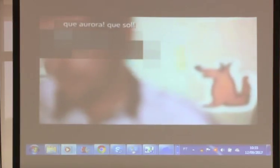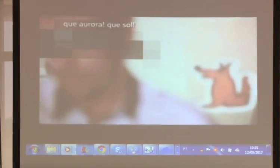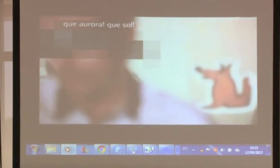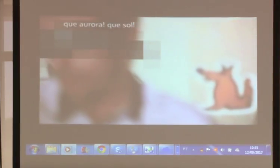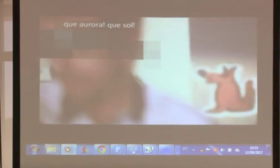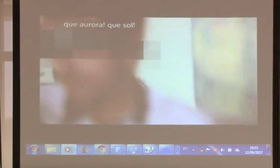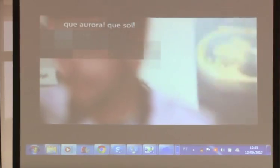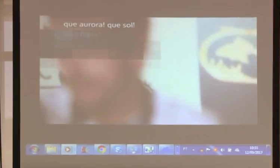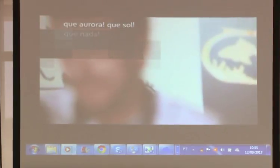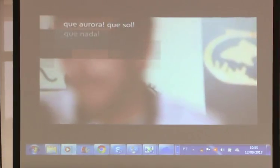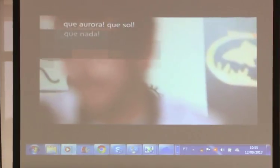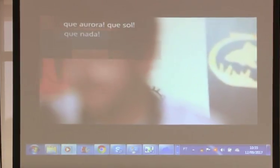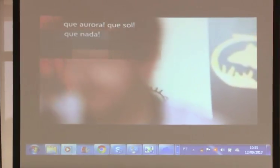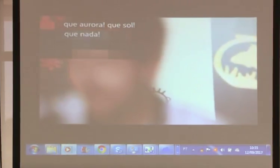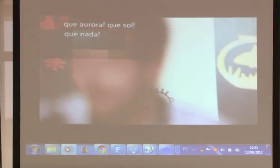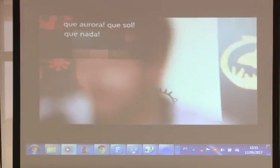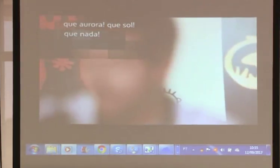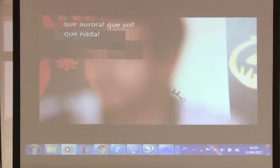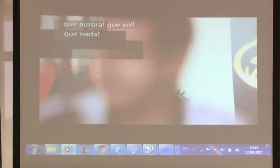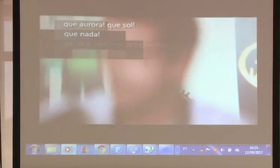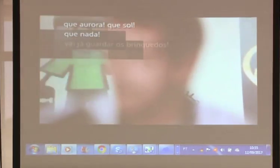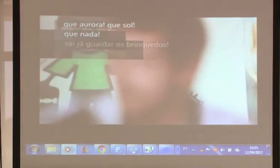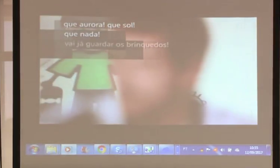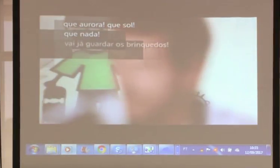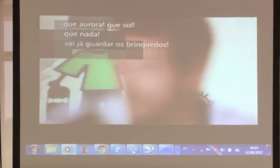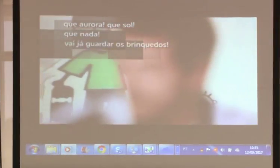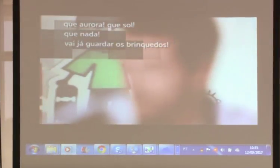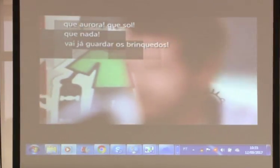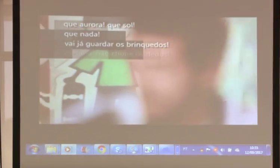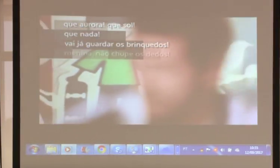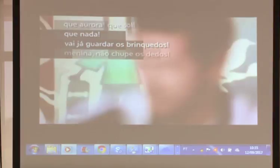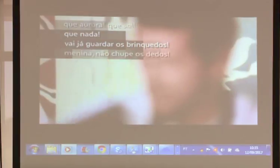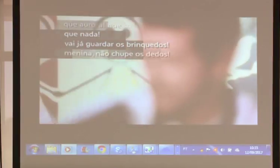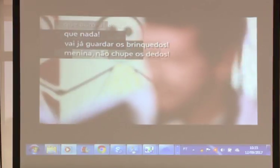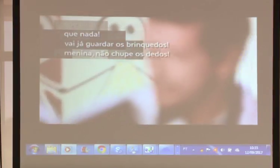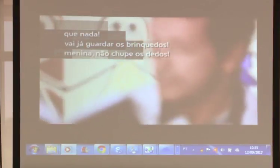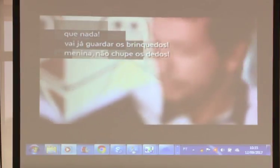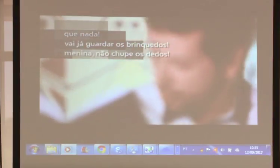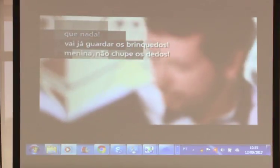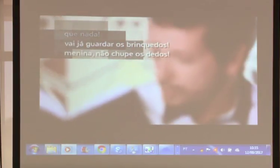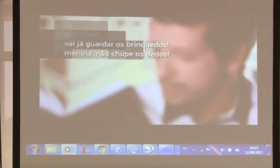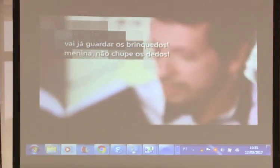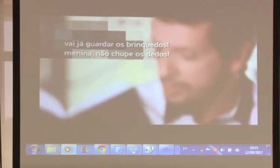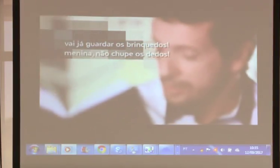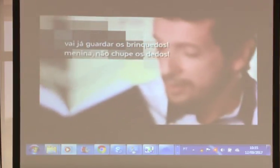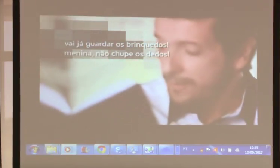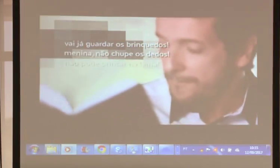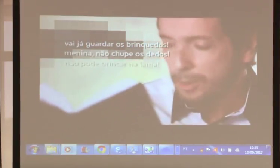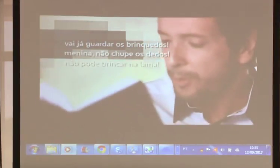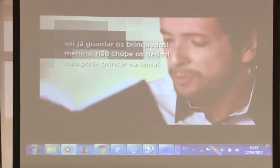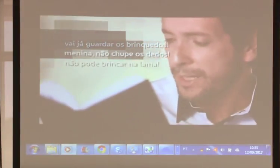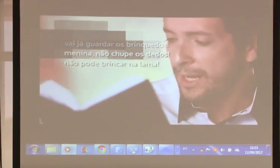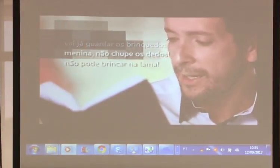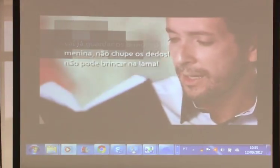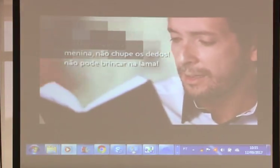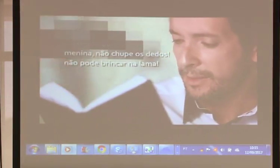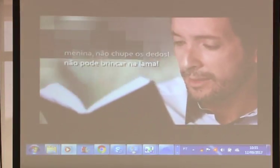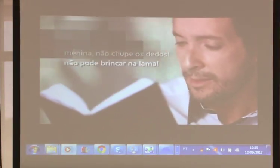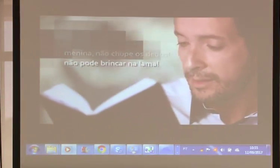sol, que nada. Vai já guardar os brinquedos? Menina, não chupe os dedos. Não pode brincar na lama. Vai